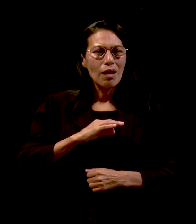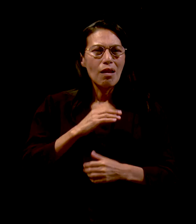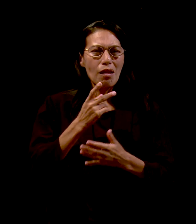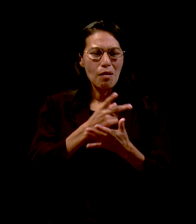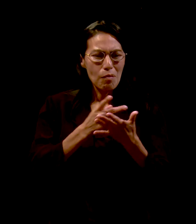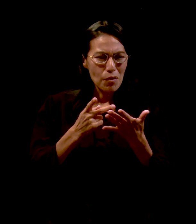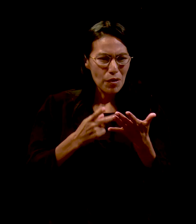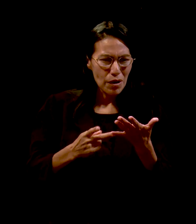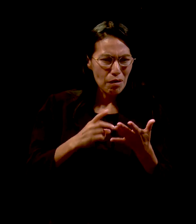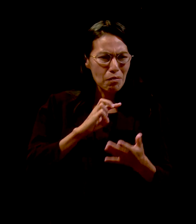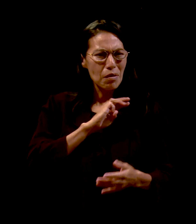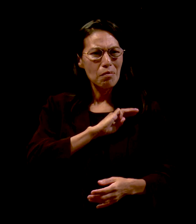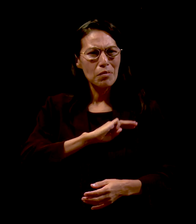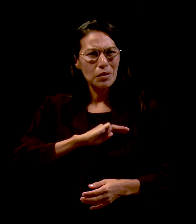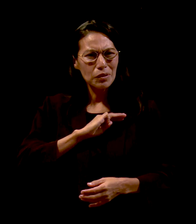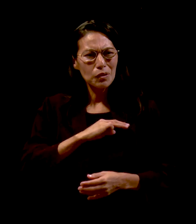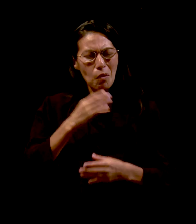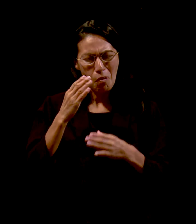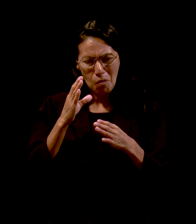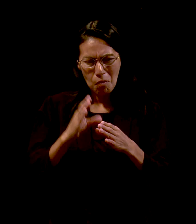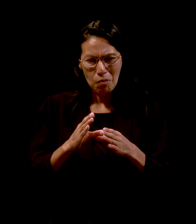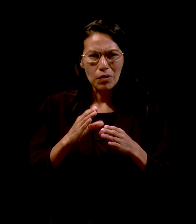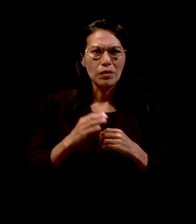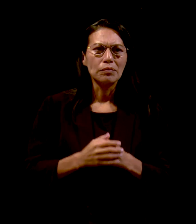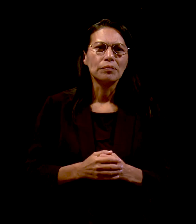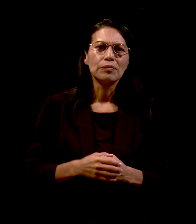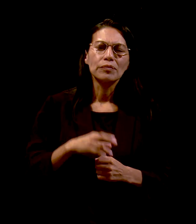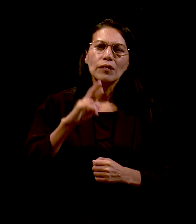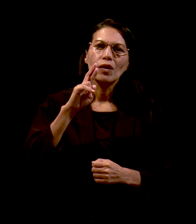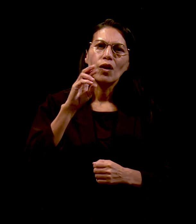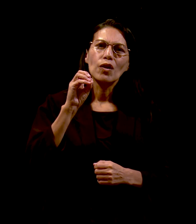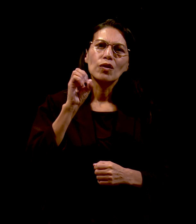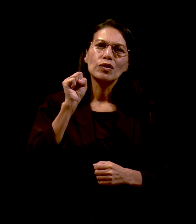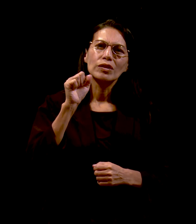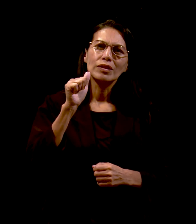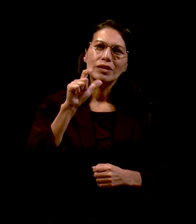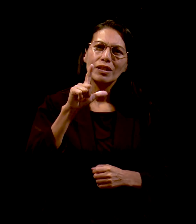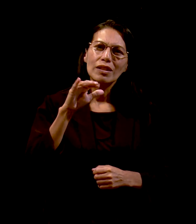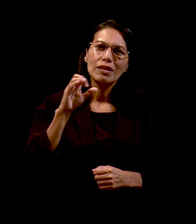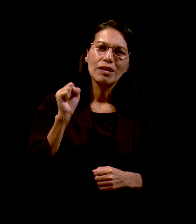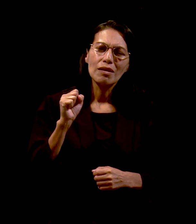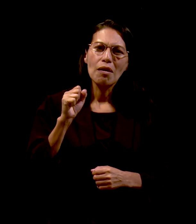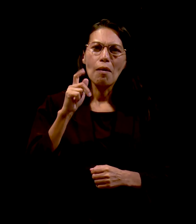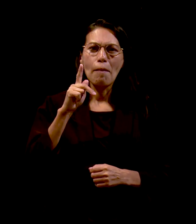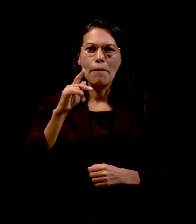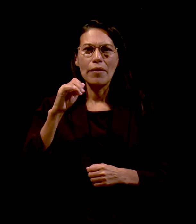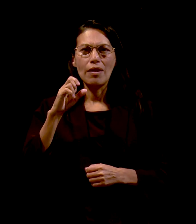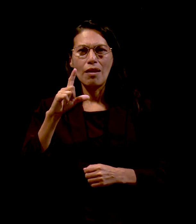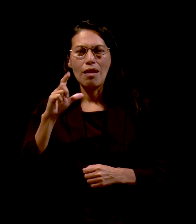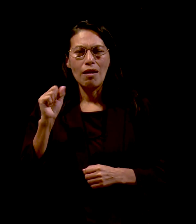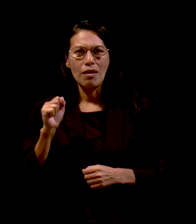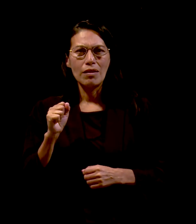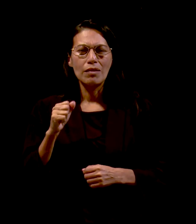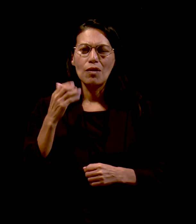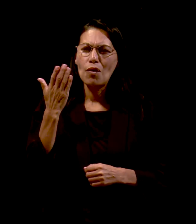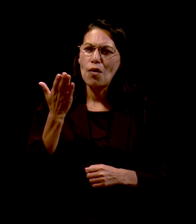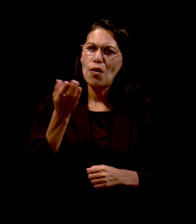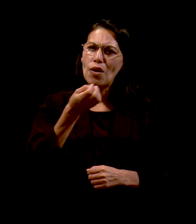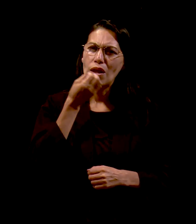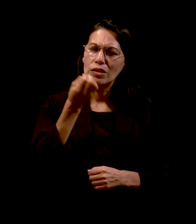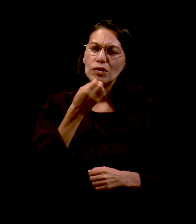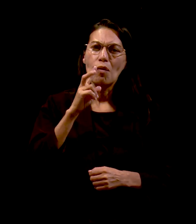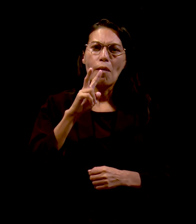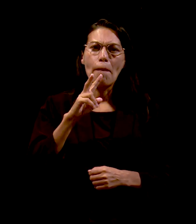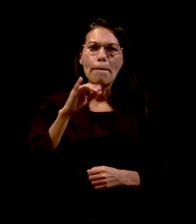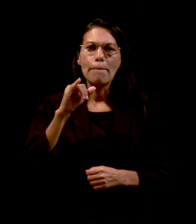muy felices de que el programa pueda cumplir esta misión rosalía pilar pido salud por víctor y